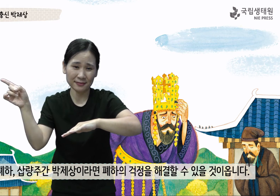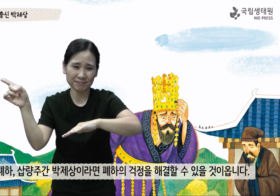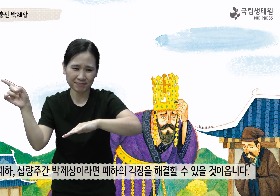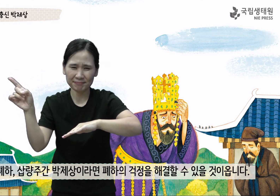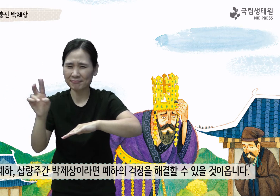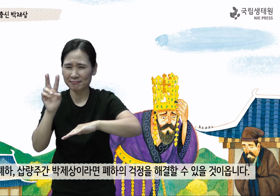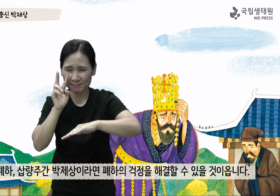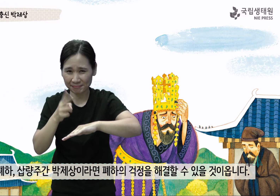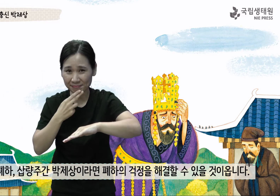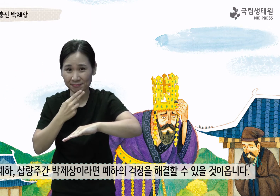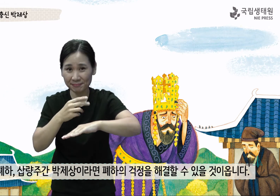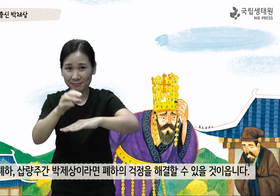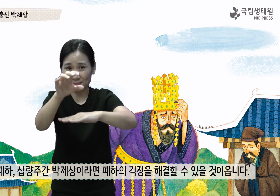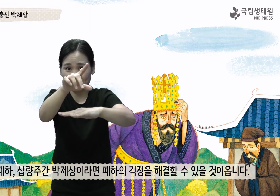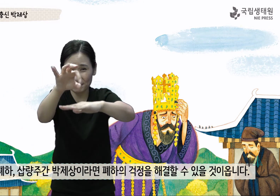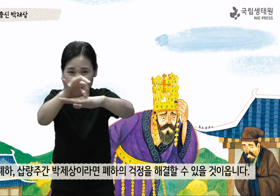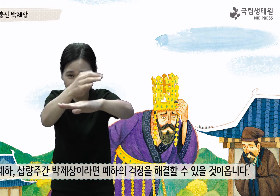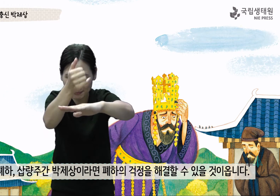것이옵니다.